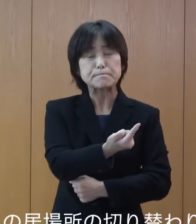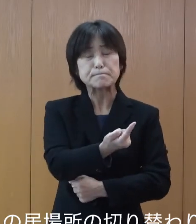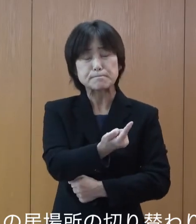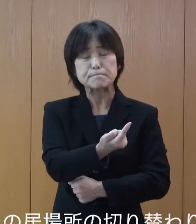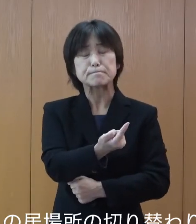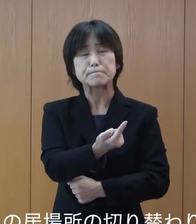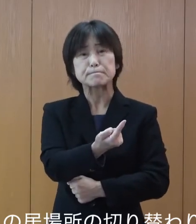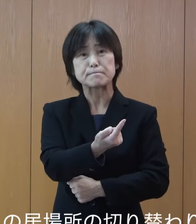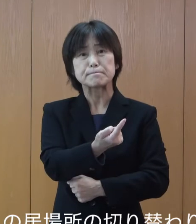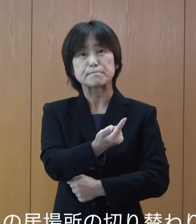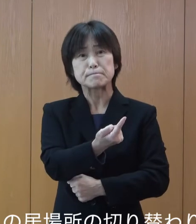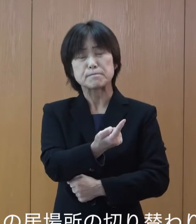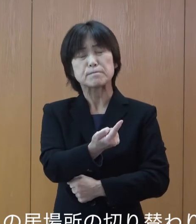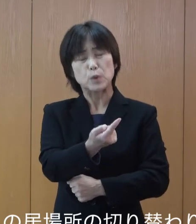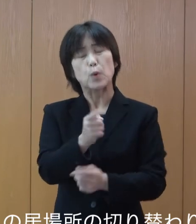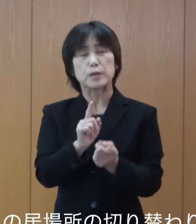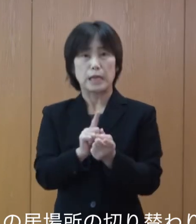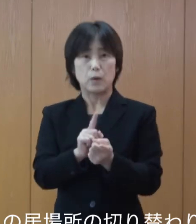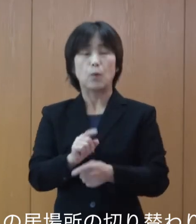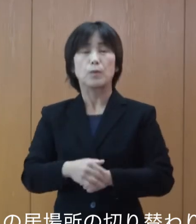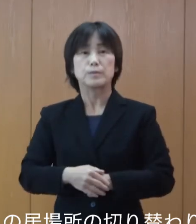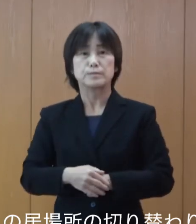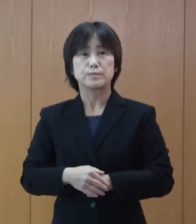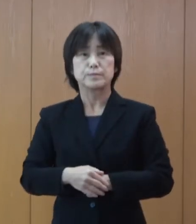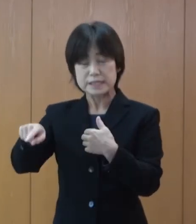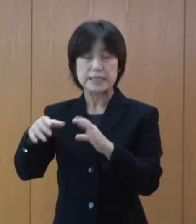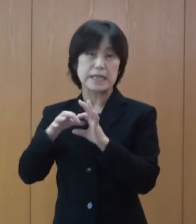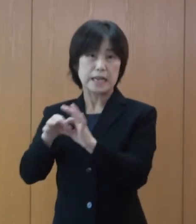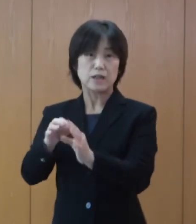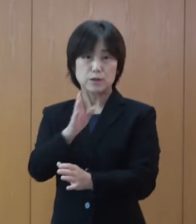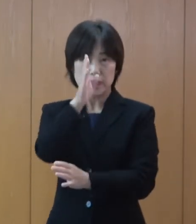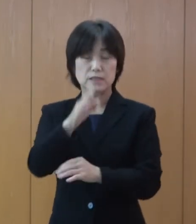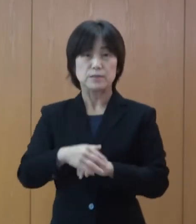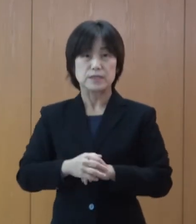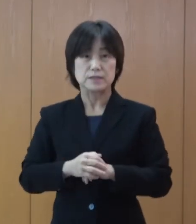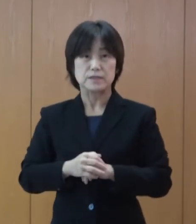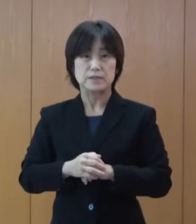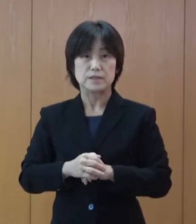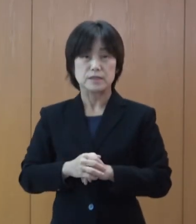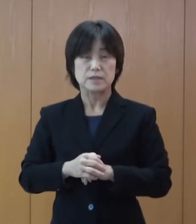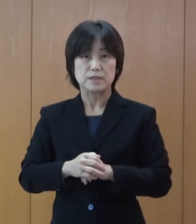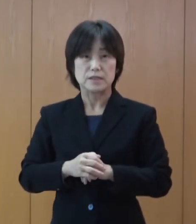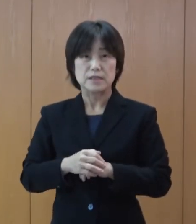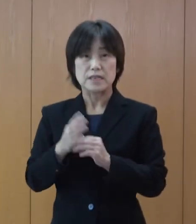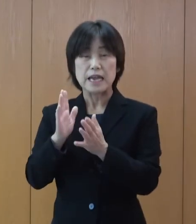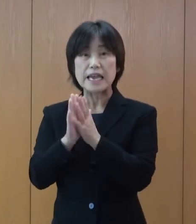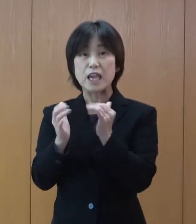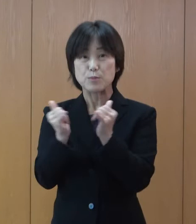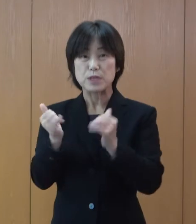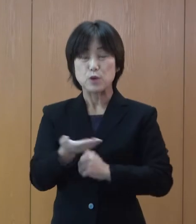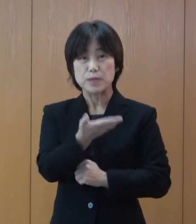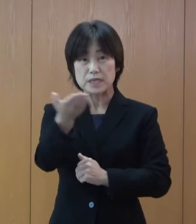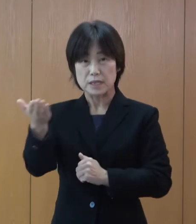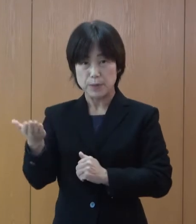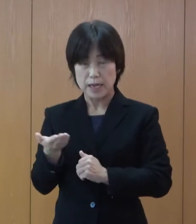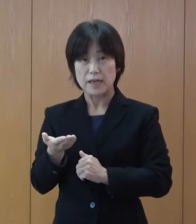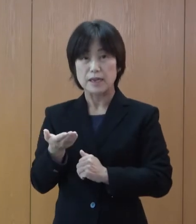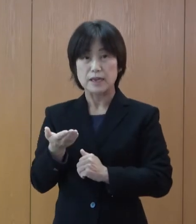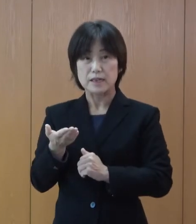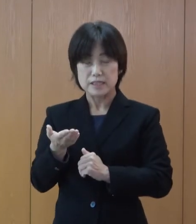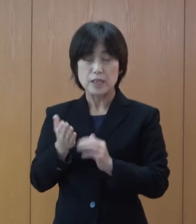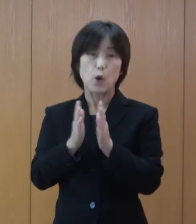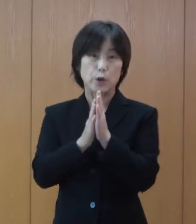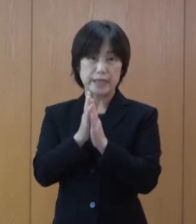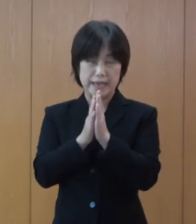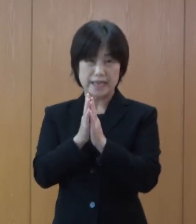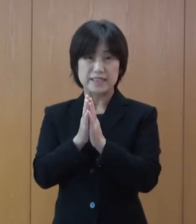の対応などです。また、県民の皆様には引き続き次のことにご理